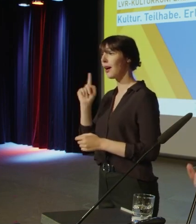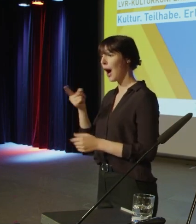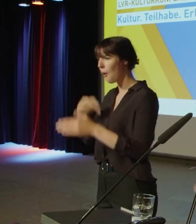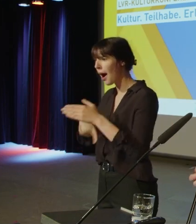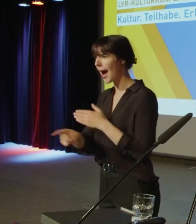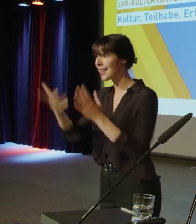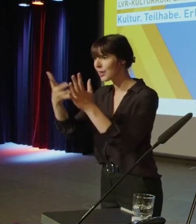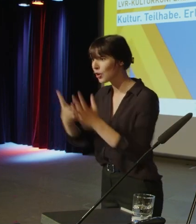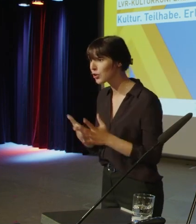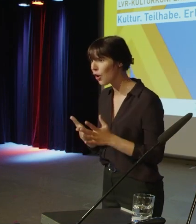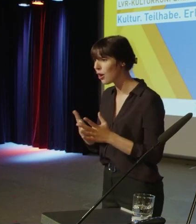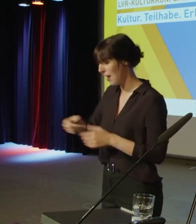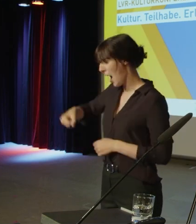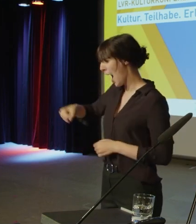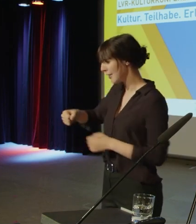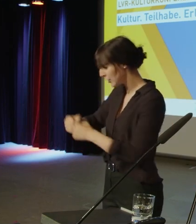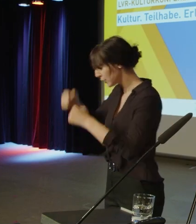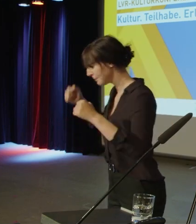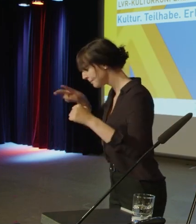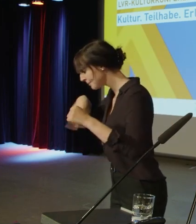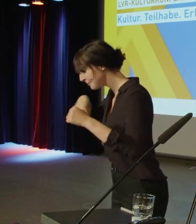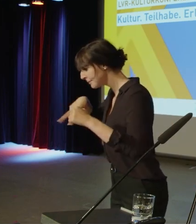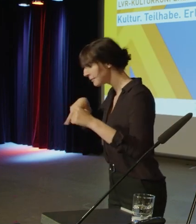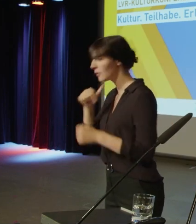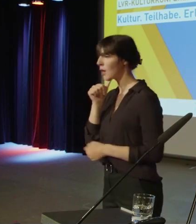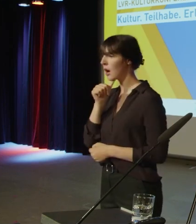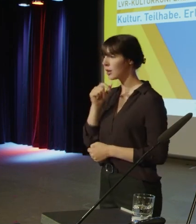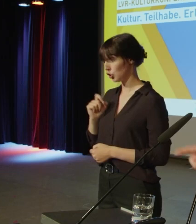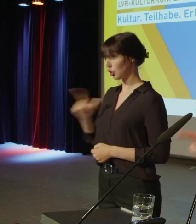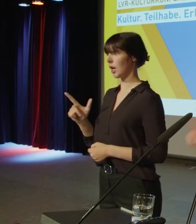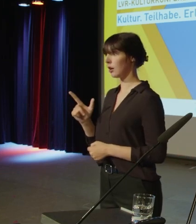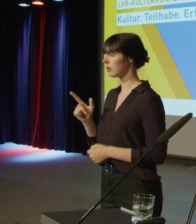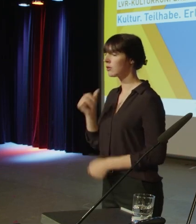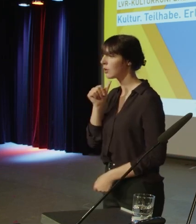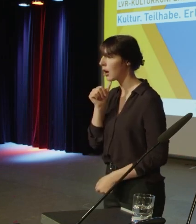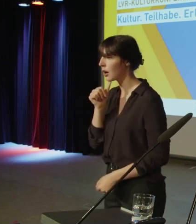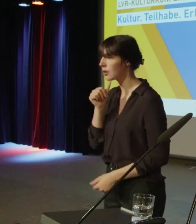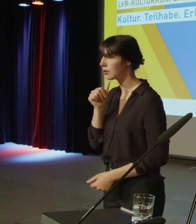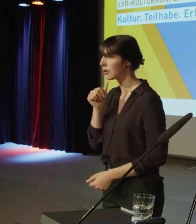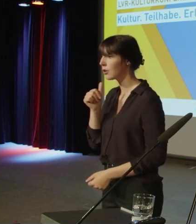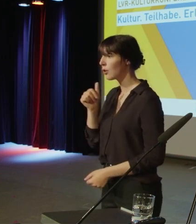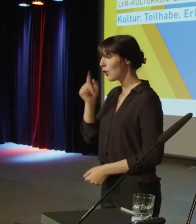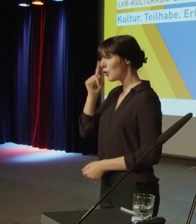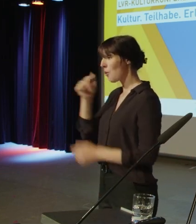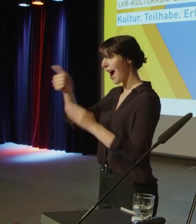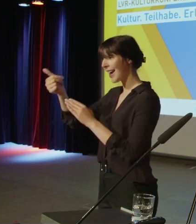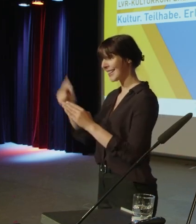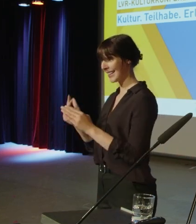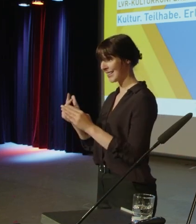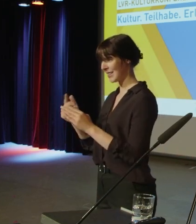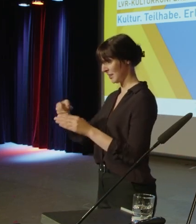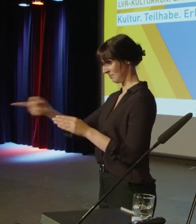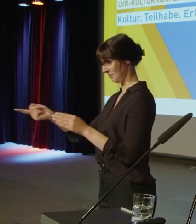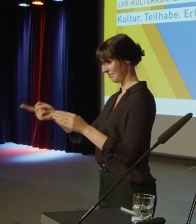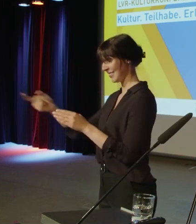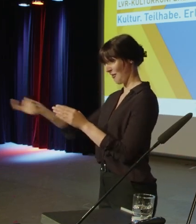gar nicht die Frage, was ich für eine Handtasche habe und wie meine Haare frisiert sind. Es war alles super. Wenn ein Drittel von denen wiederkommt, dann war dieser Abend nicht nur